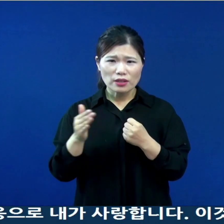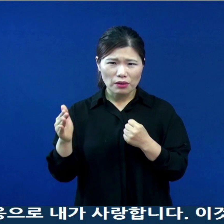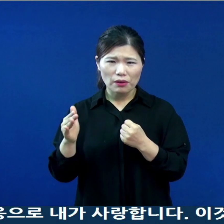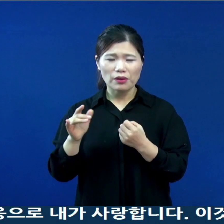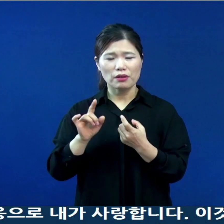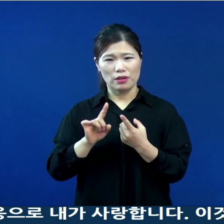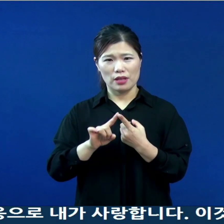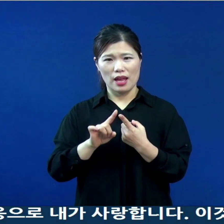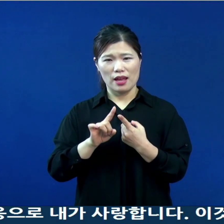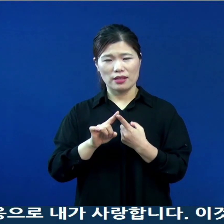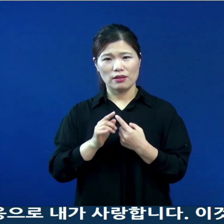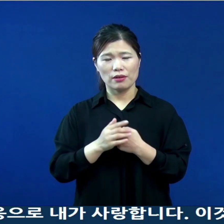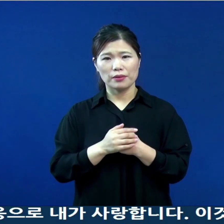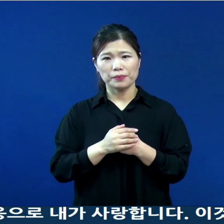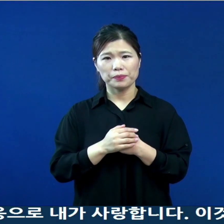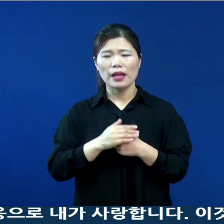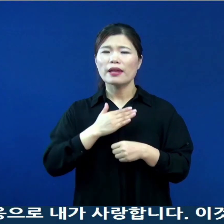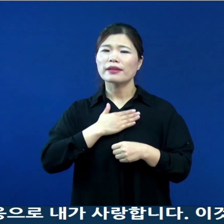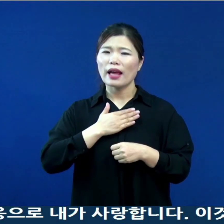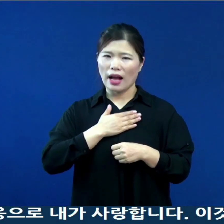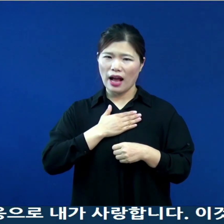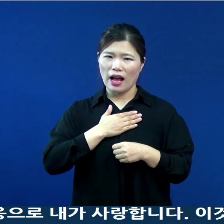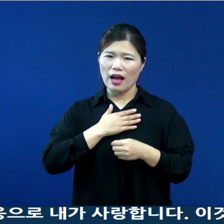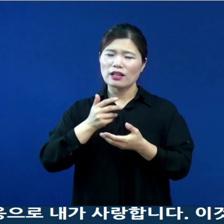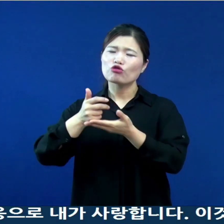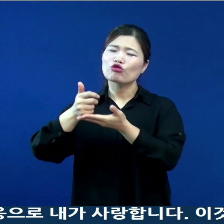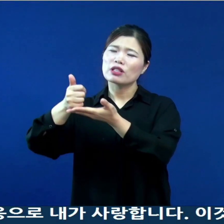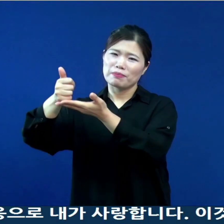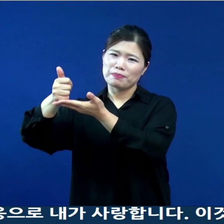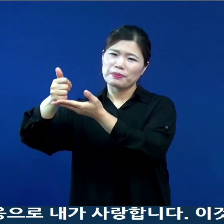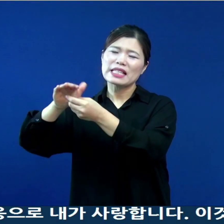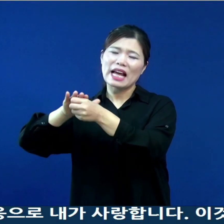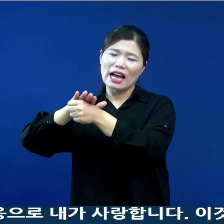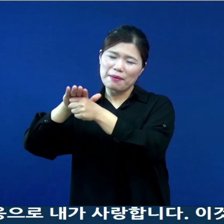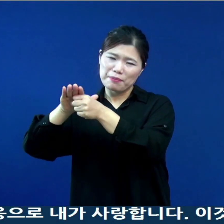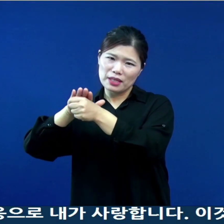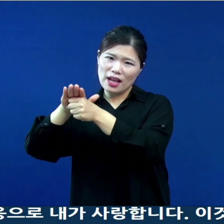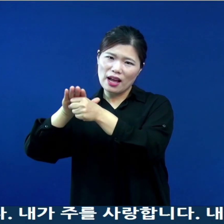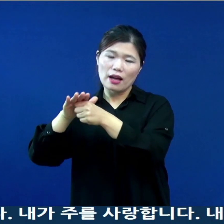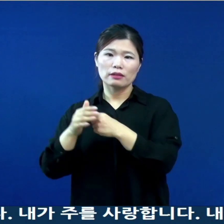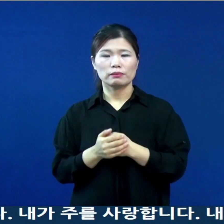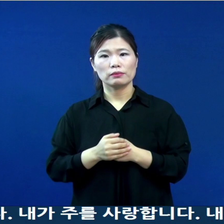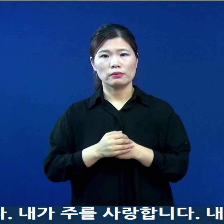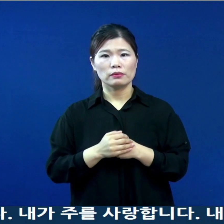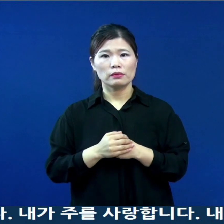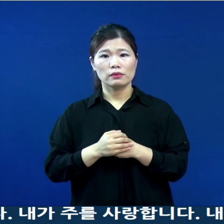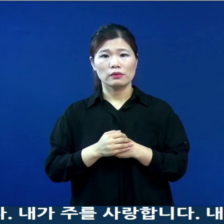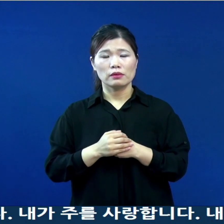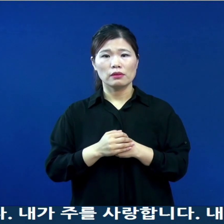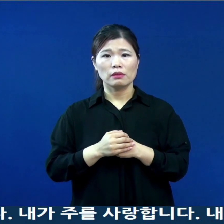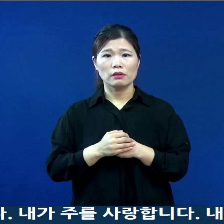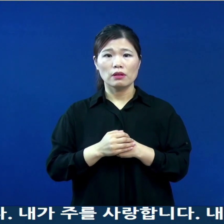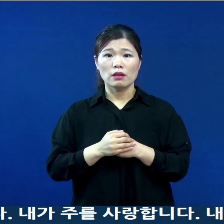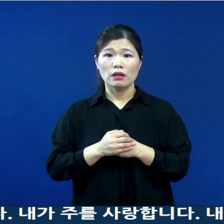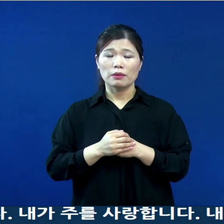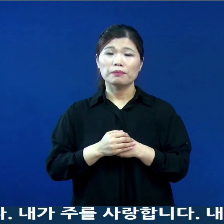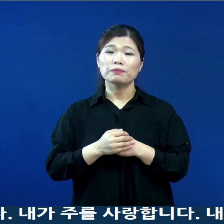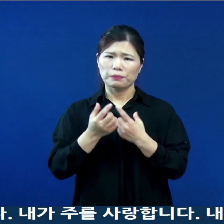반응해서 내가 주님을 사랑합니다. 그렇지 않으면 내가라는 말을 감히 쓸 수 없을 것